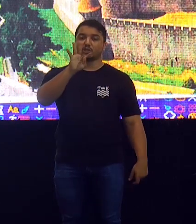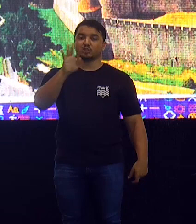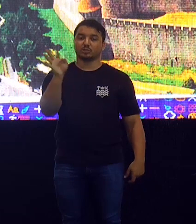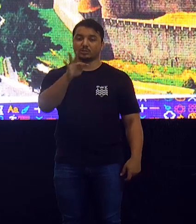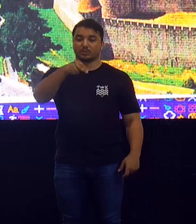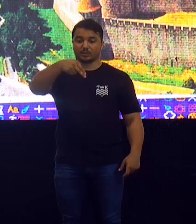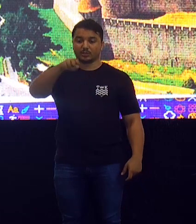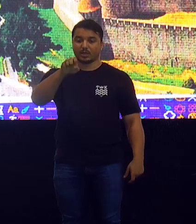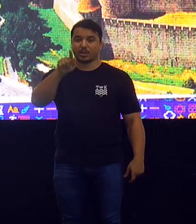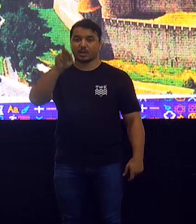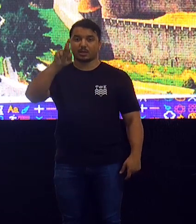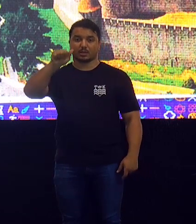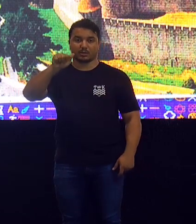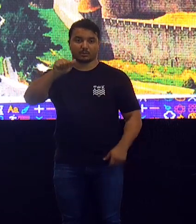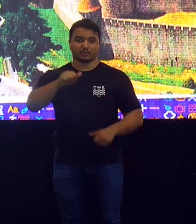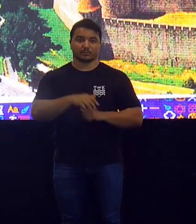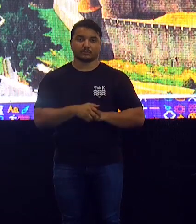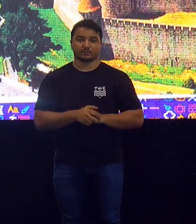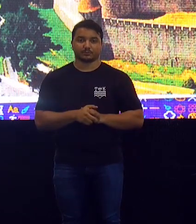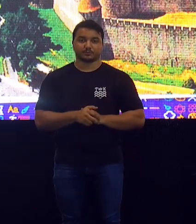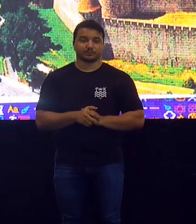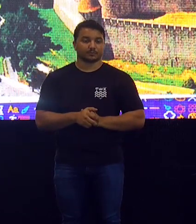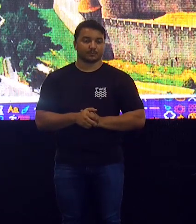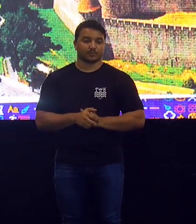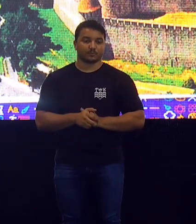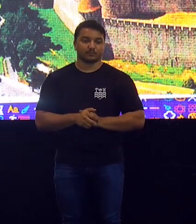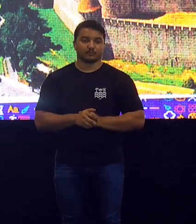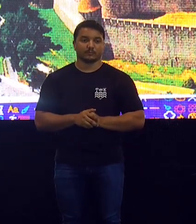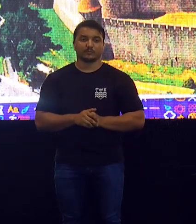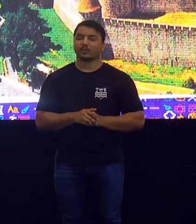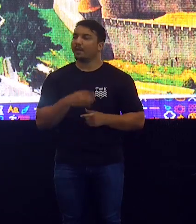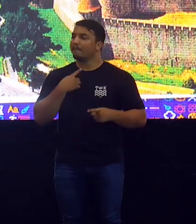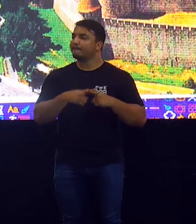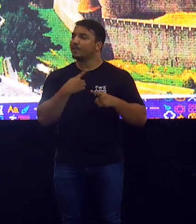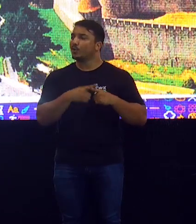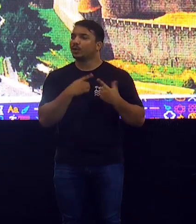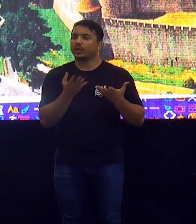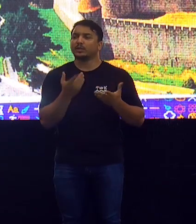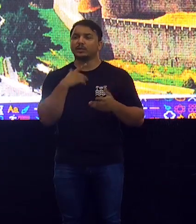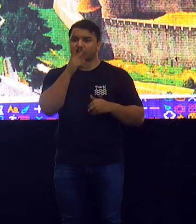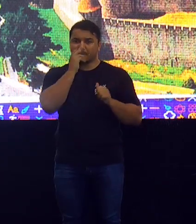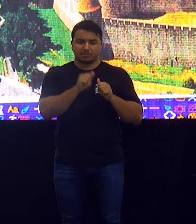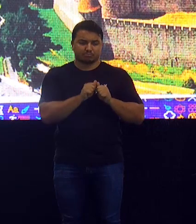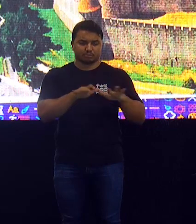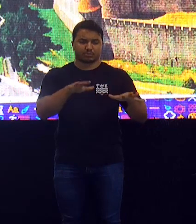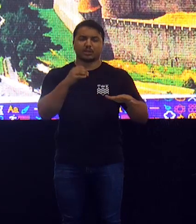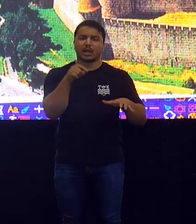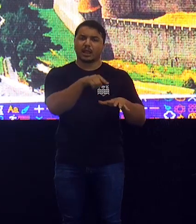negra. Peste negra. Por que que essa peste ela foi tão